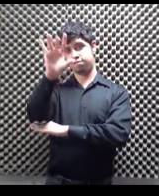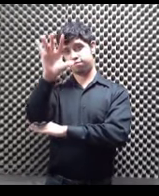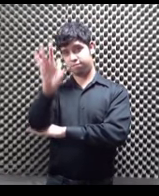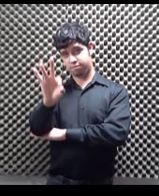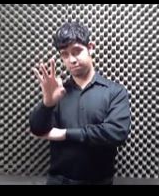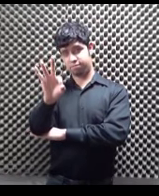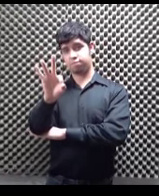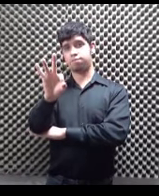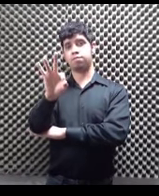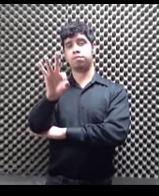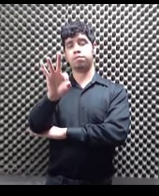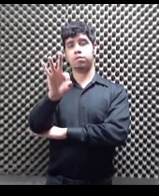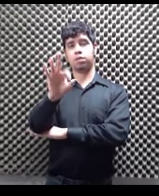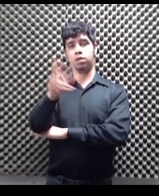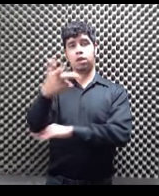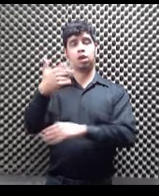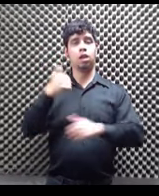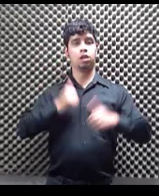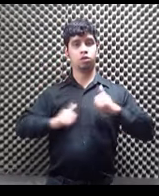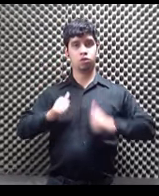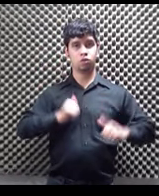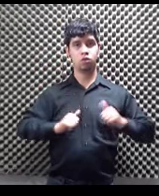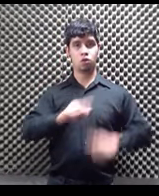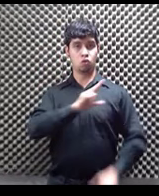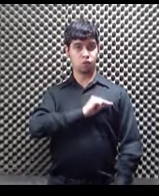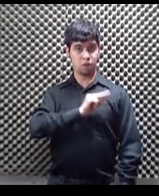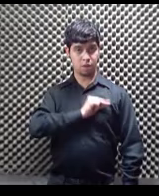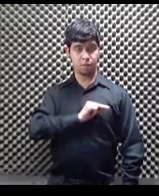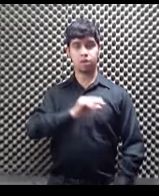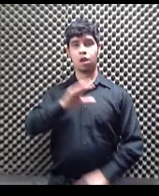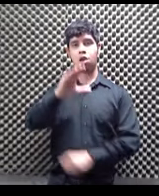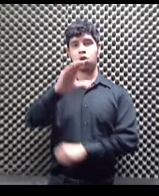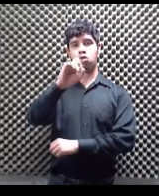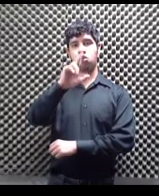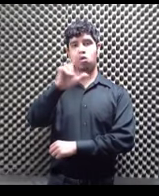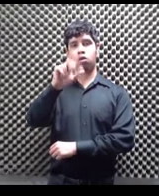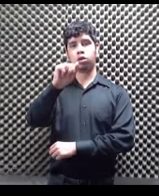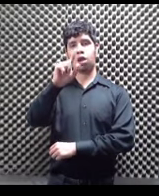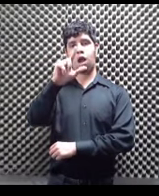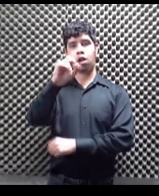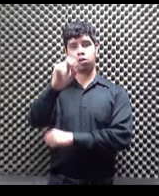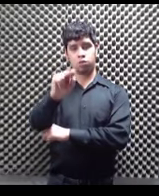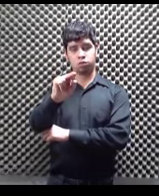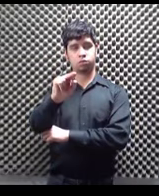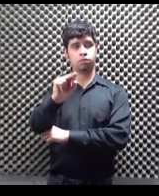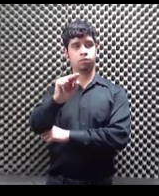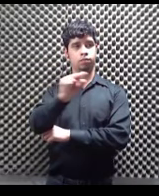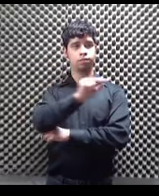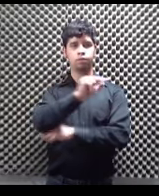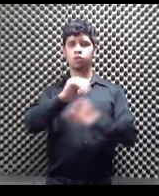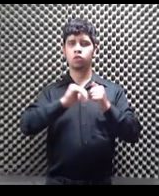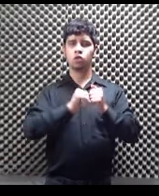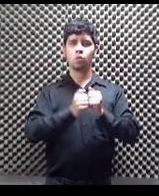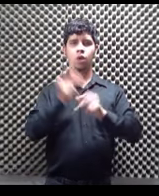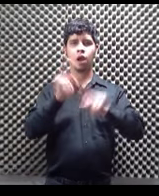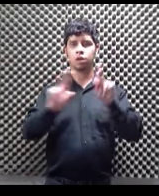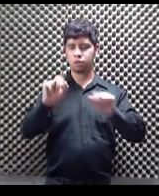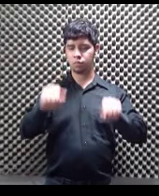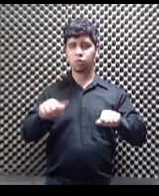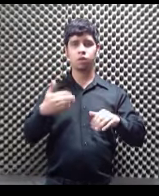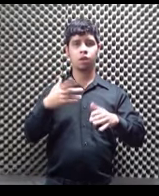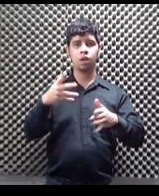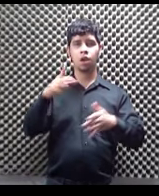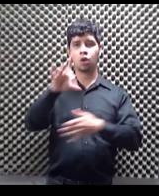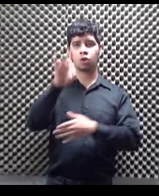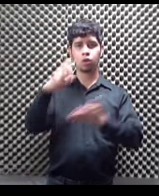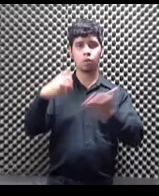6, 7, 8 y 9. Ese fin de semana Corralón. De noviembre, que eso es ya dentro de 2 semanitas. Sí, es ya. ¿Y cómo la gente consigue los boletos? ¿Hay